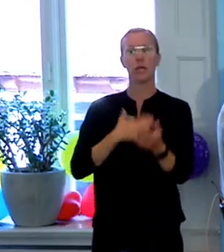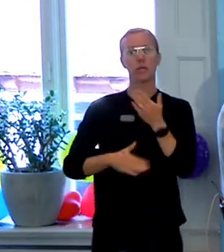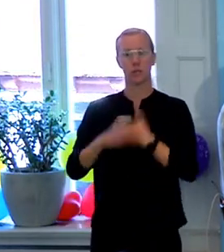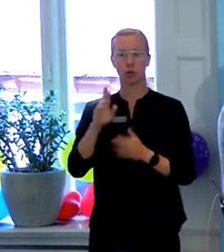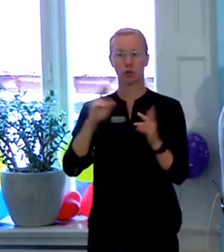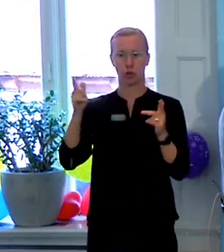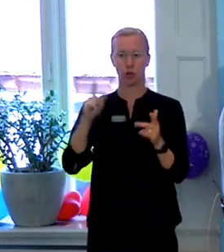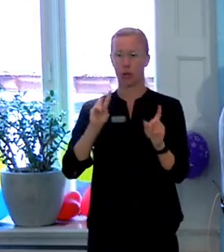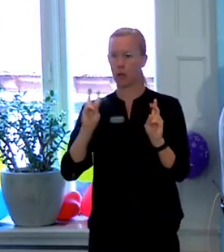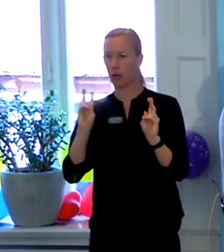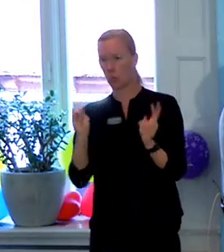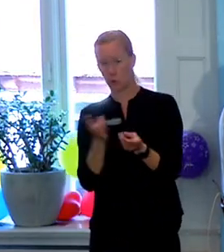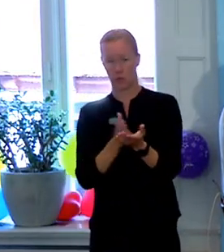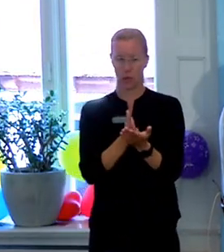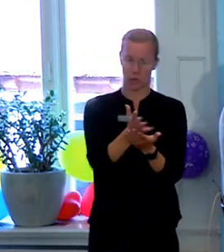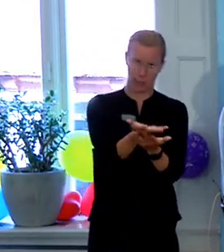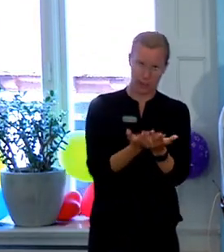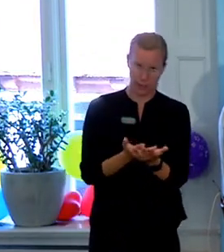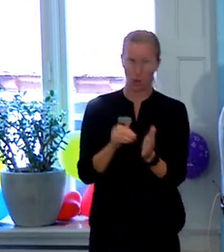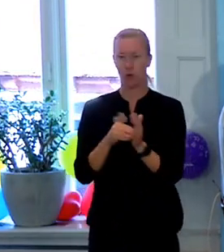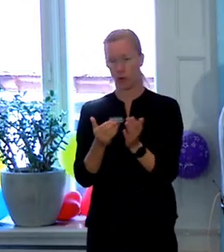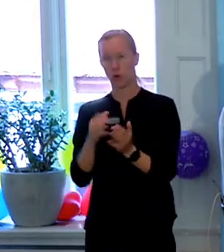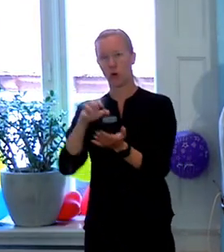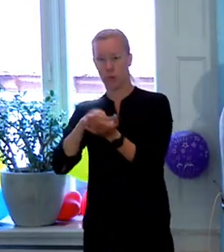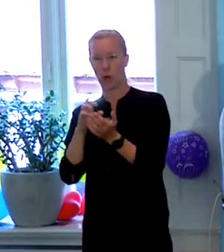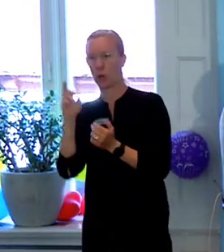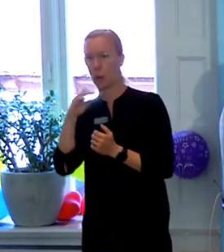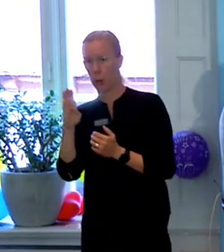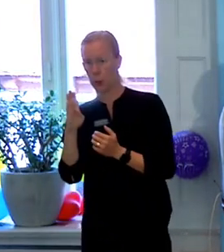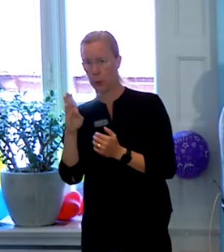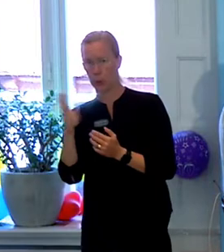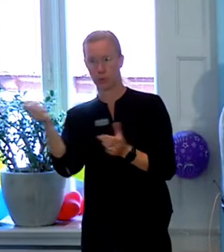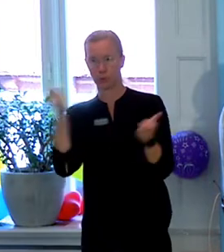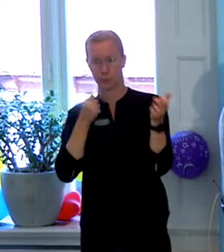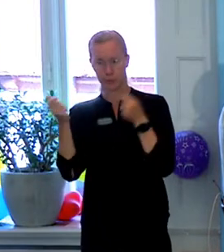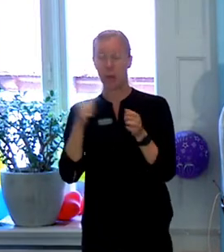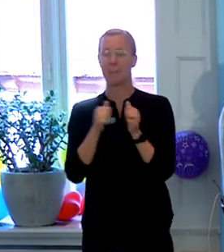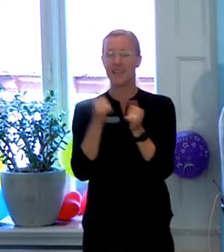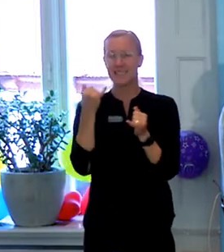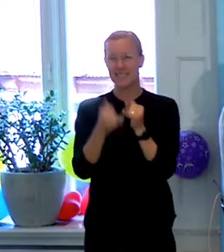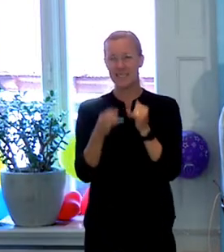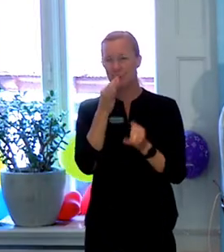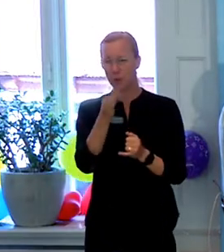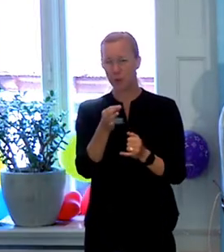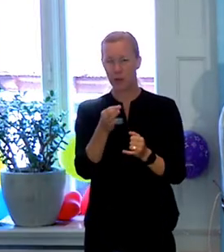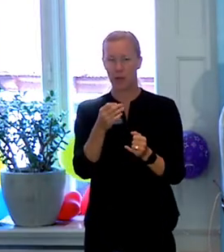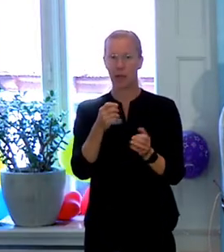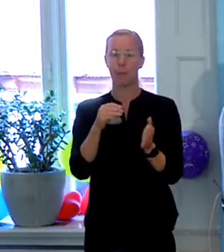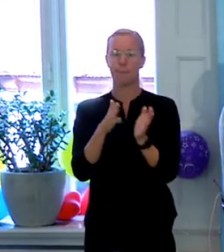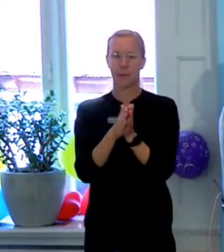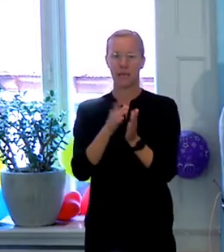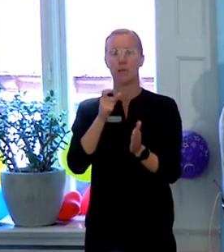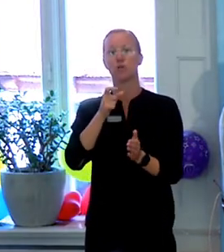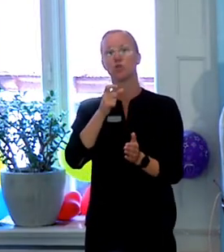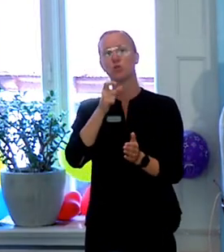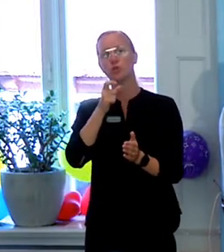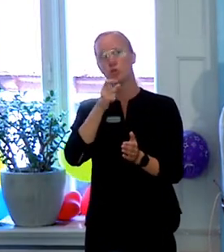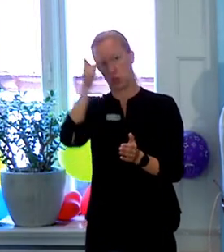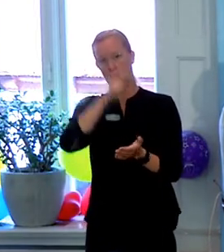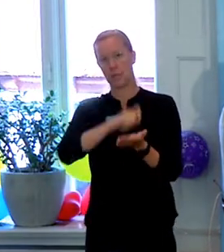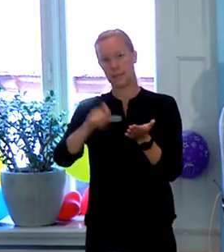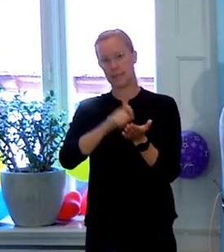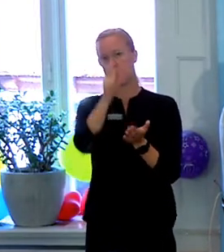Både kartläggningen och från kommunalråden. Jag tänker ja, men på den här sista frågan kring socialsekreterarnas och andra